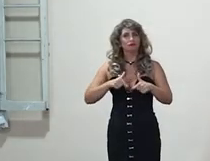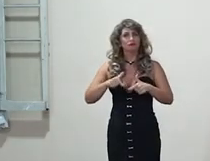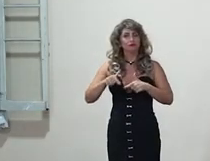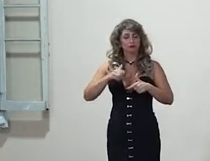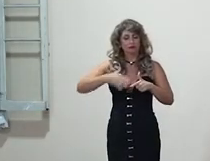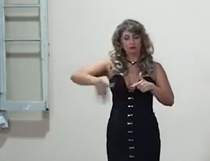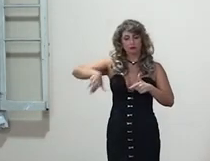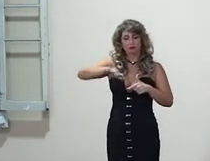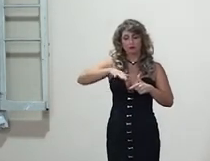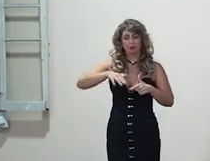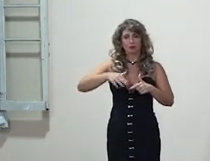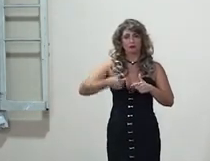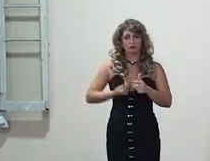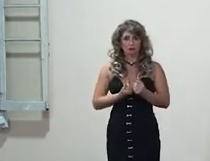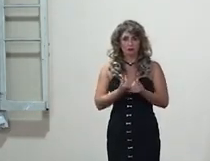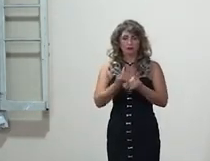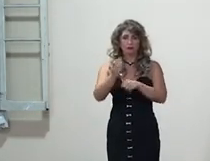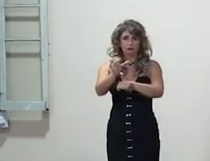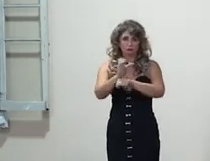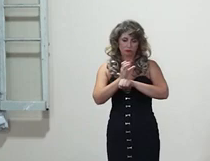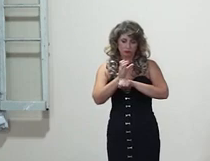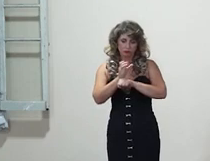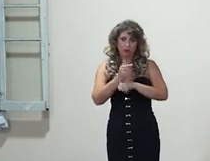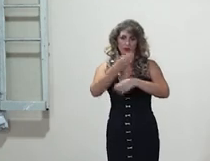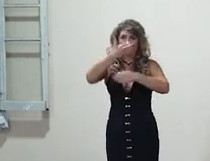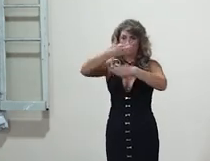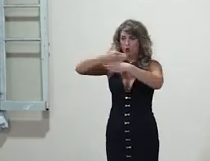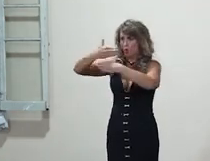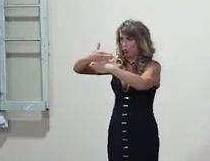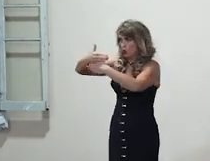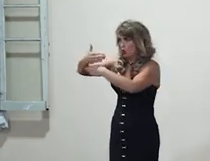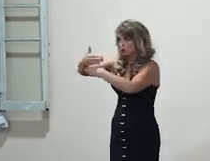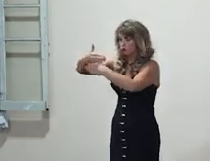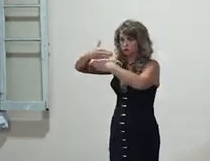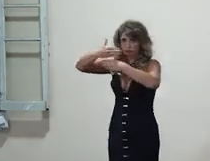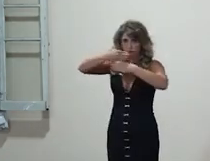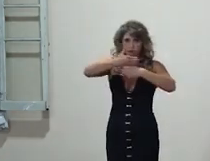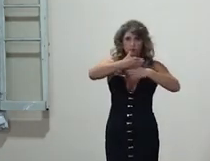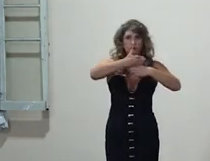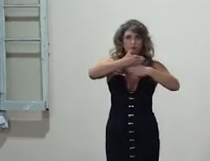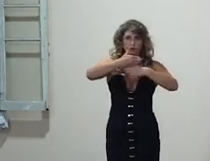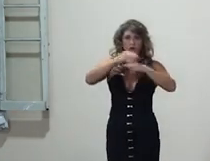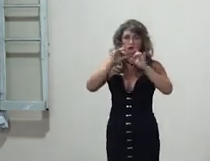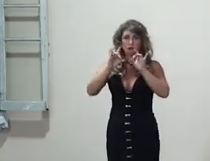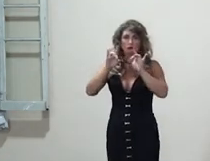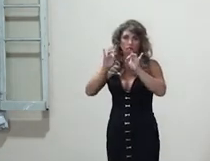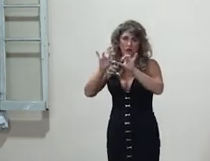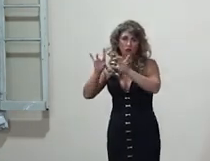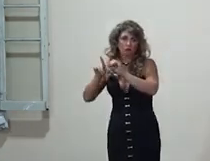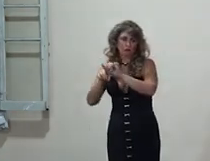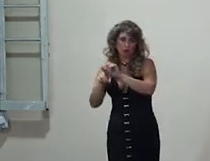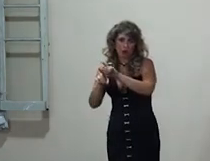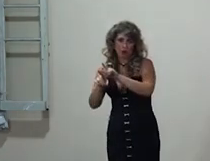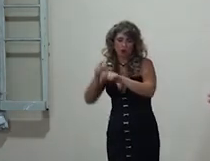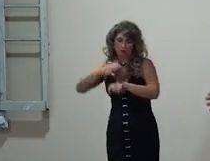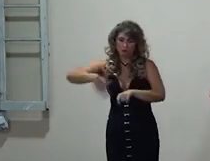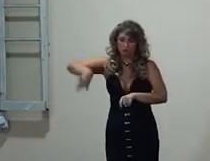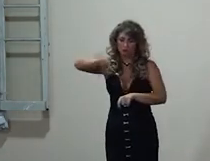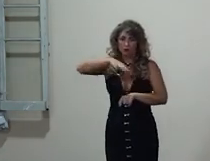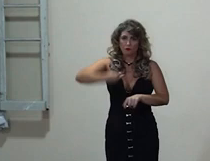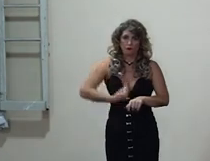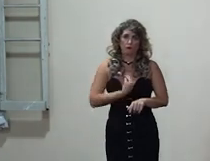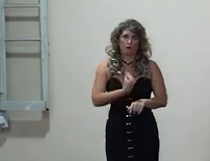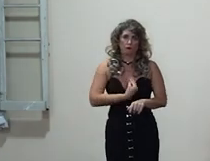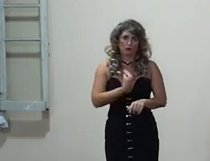Há uma fonte de renda das lojas que são locadas, que fazem com que esse espaço